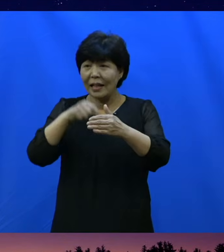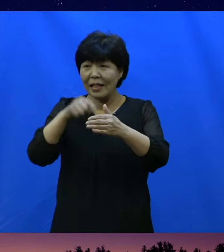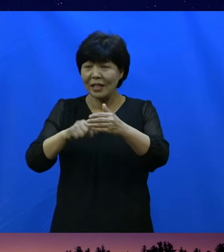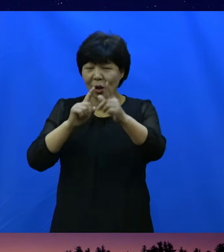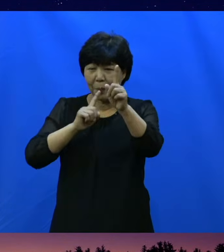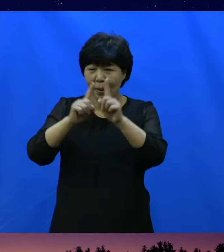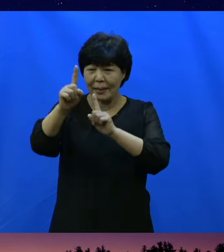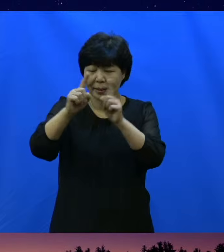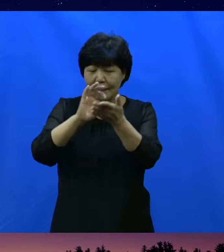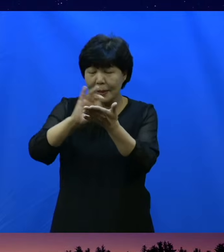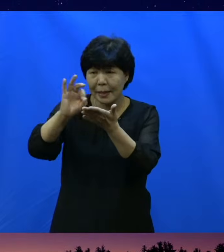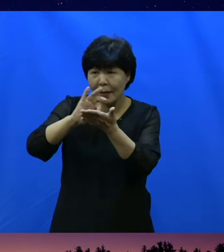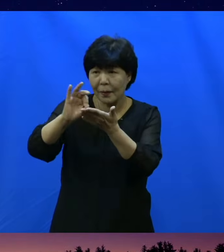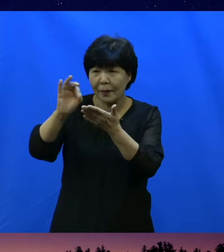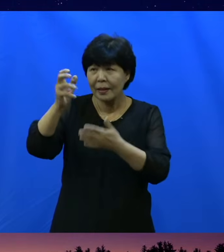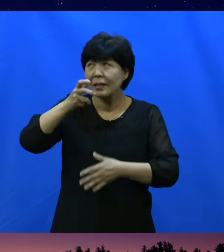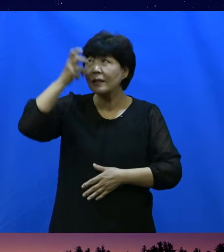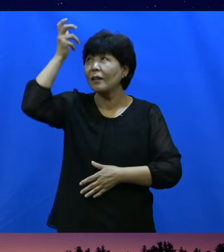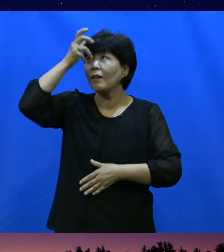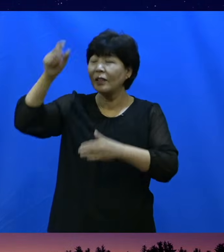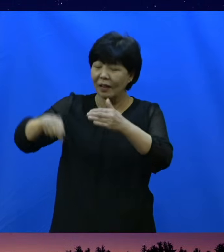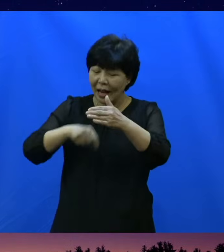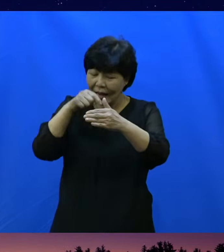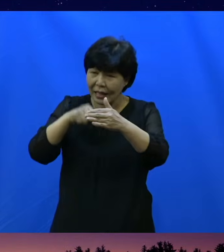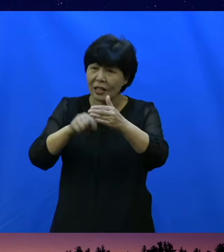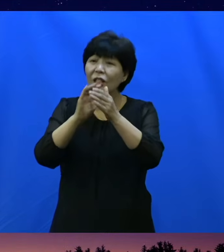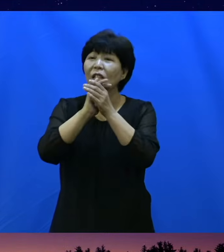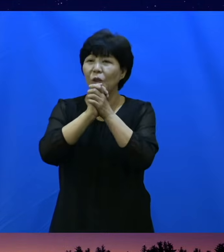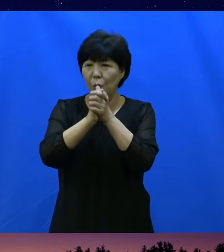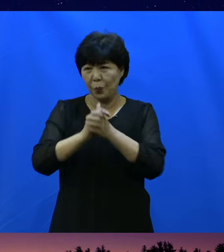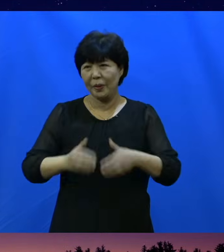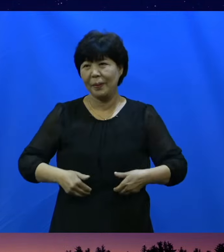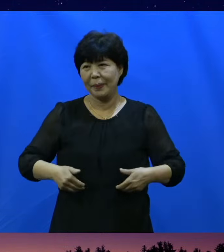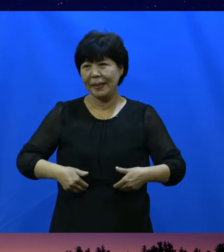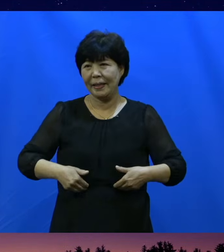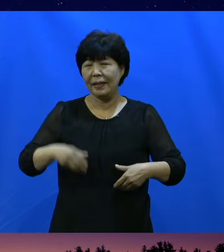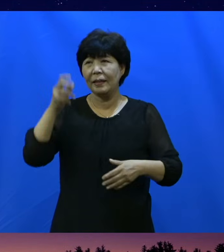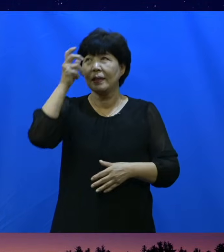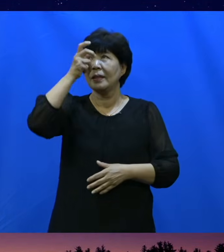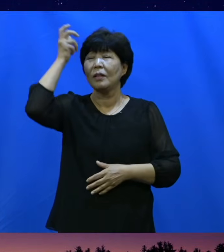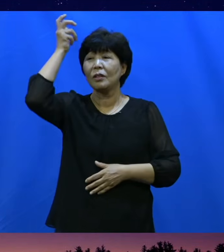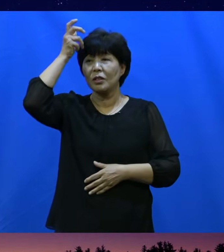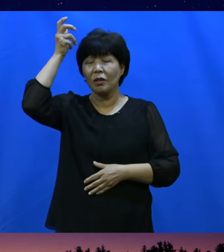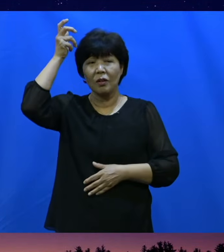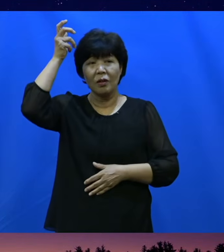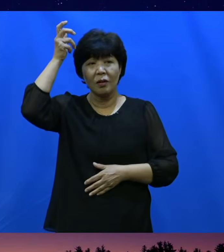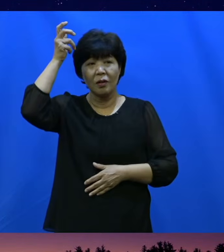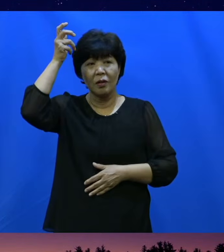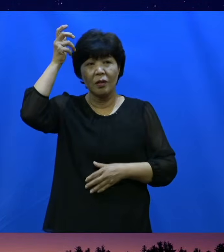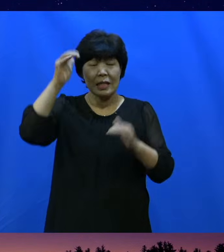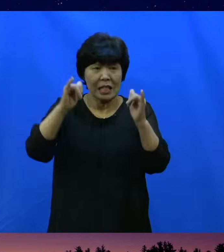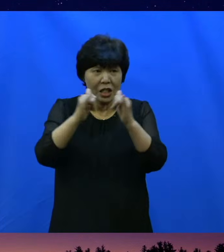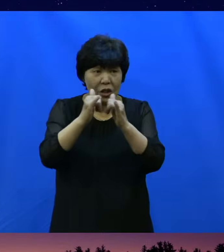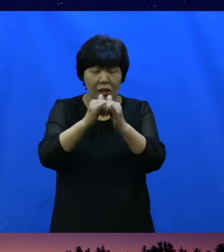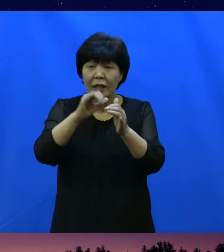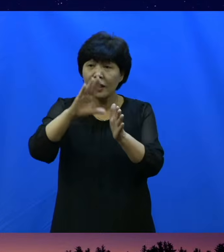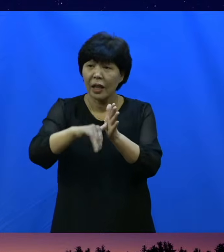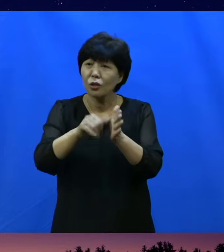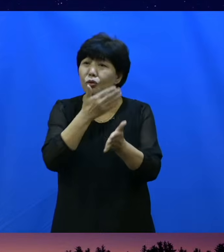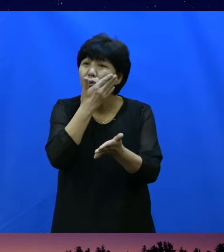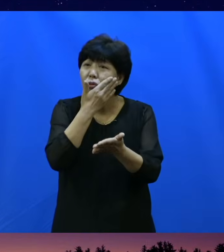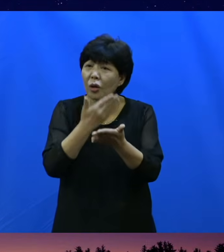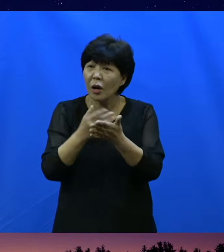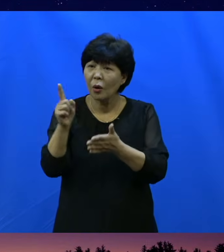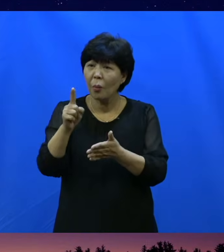사용해야 되고 성령 안에서 기도를 해야 되는 거예요. 이게 영적 전쟁에서 매우 중요한 거라는 거죠. 그래서 말씀으로,